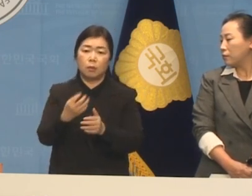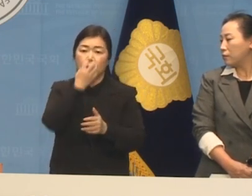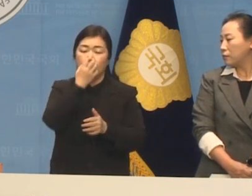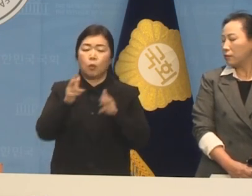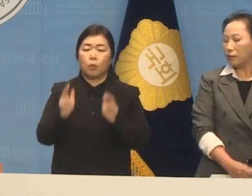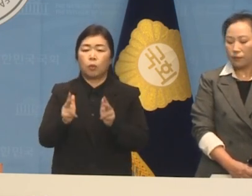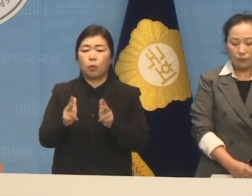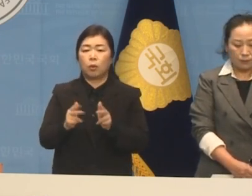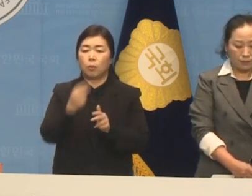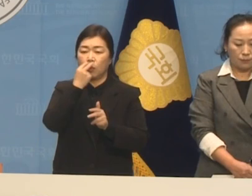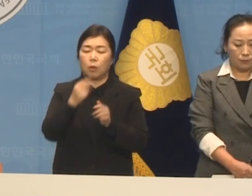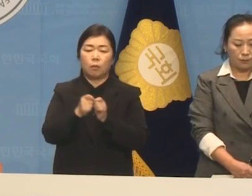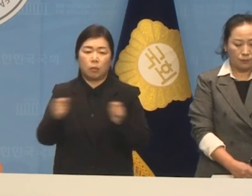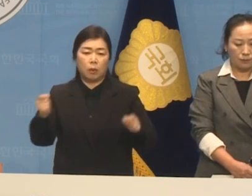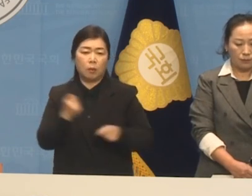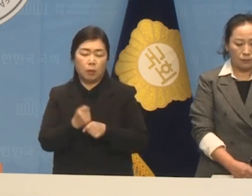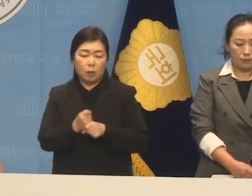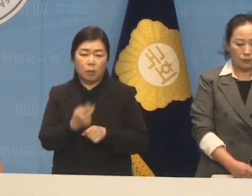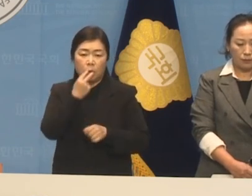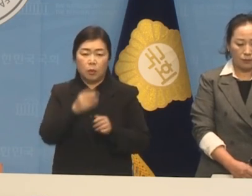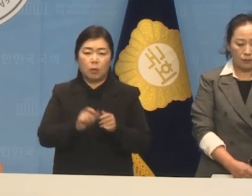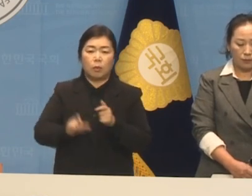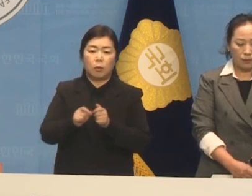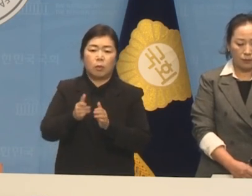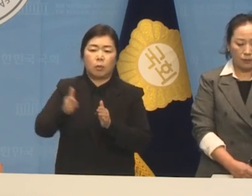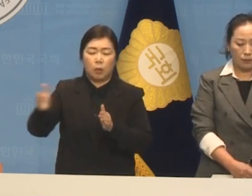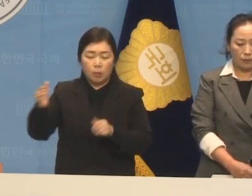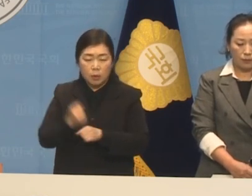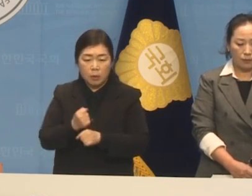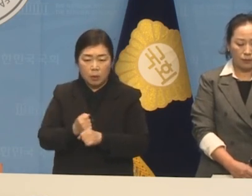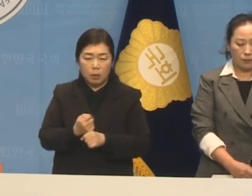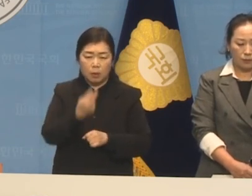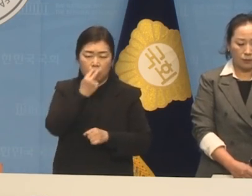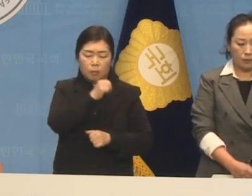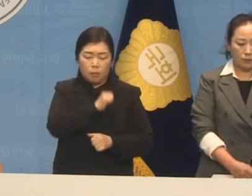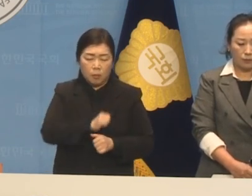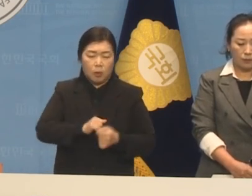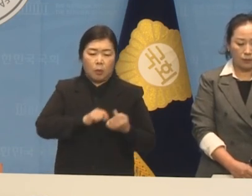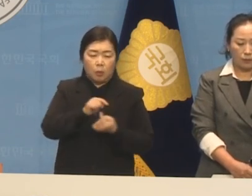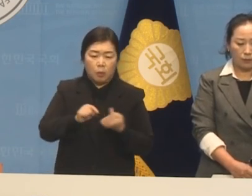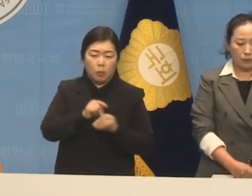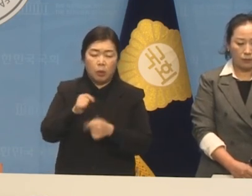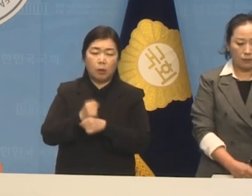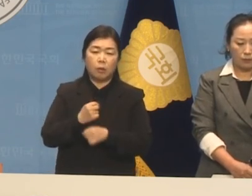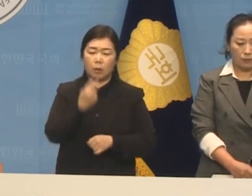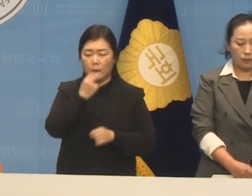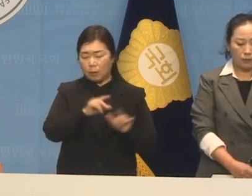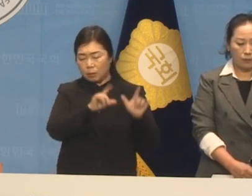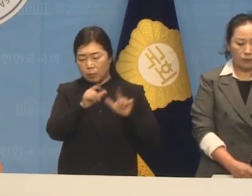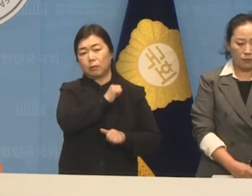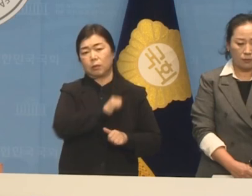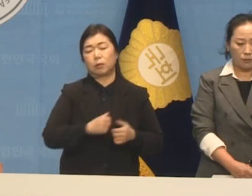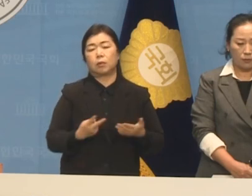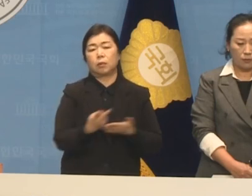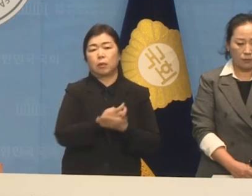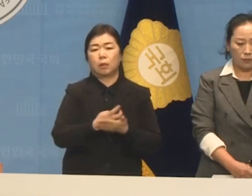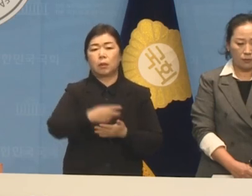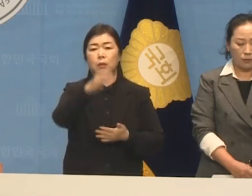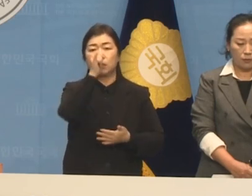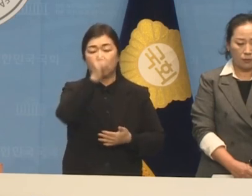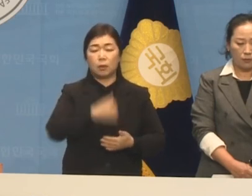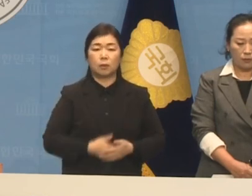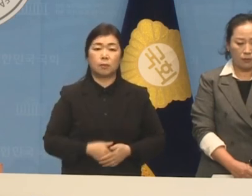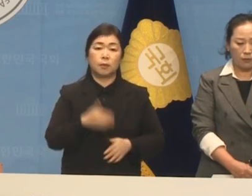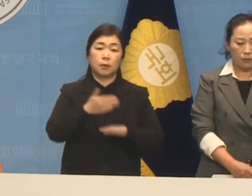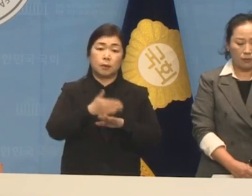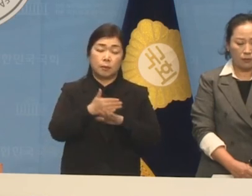산소호흡기로 목숨을 연명하면서 실오라기 같은 희망을 꿈꾸며 살기 위해서 방울버둥 치고 있습니다.